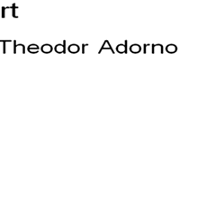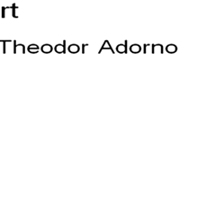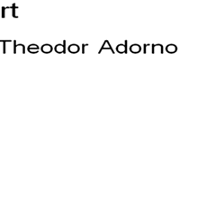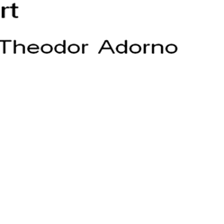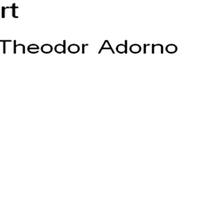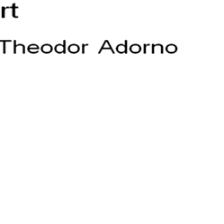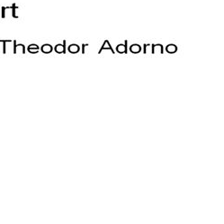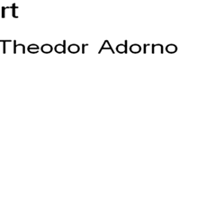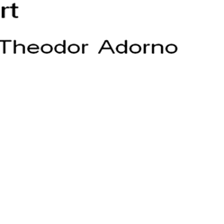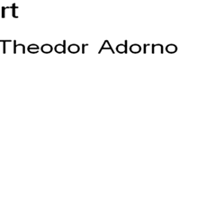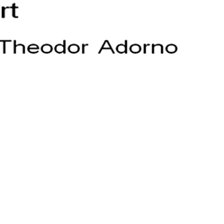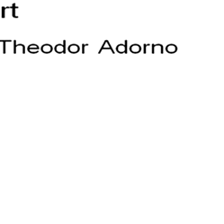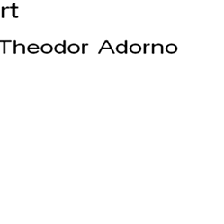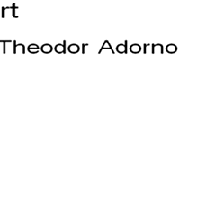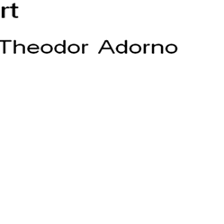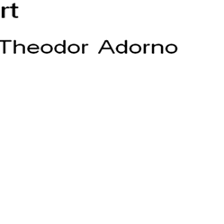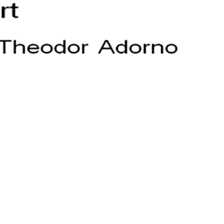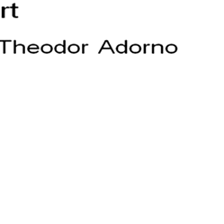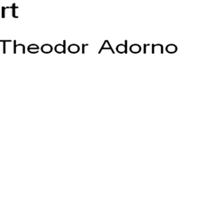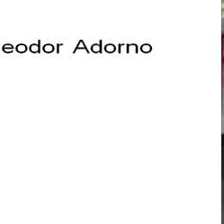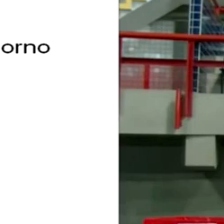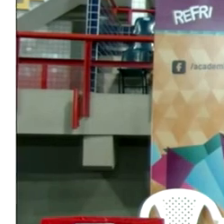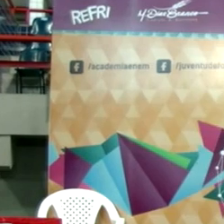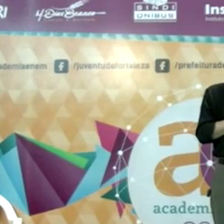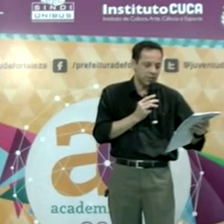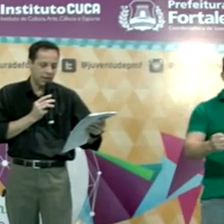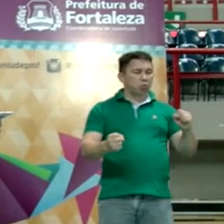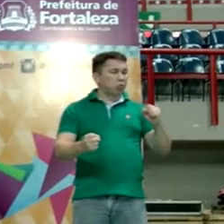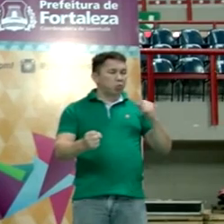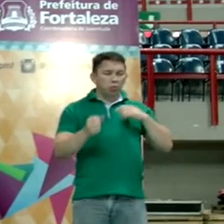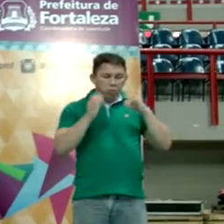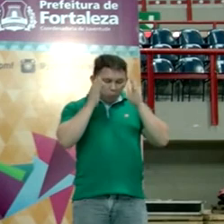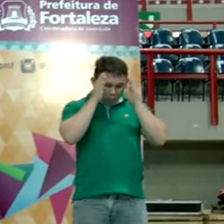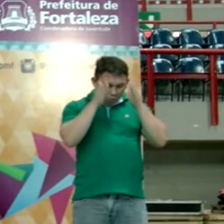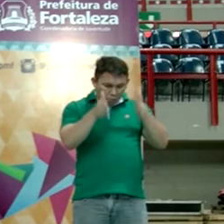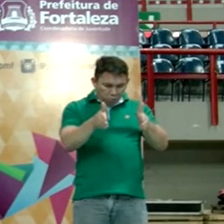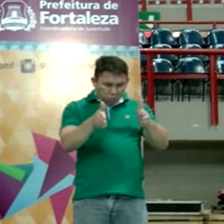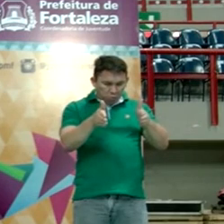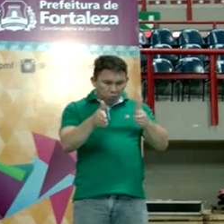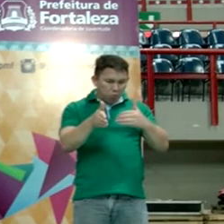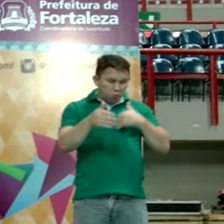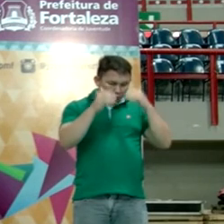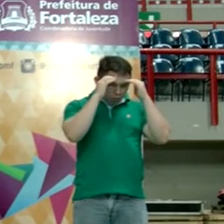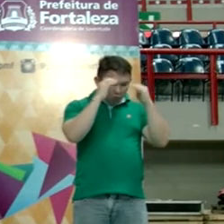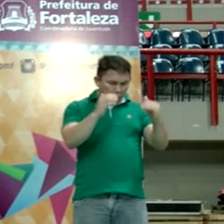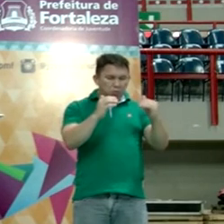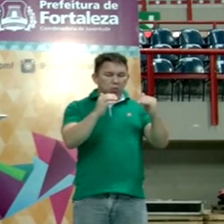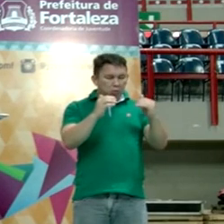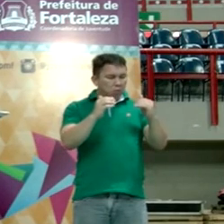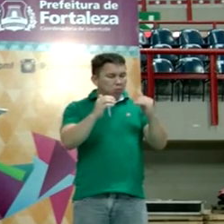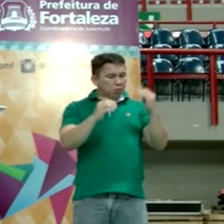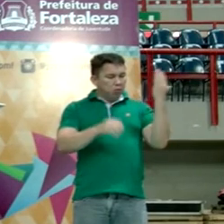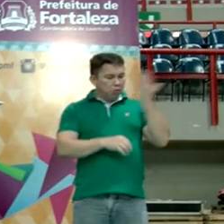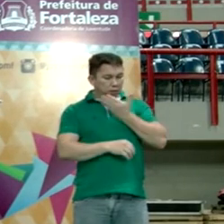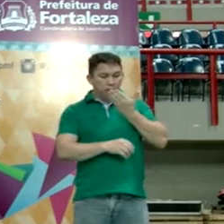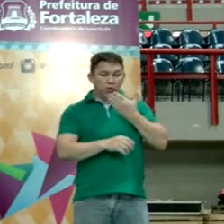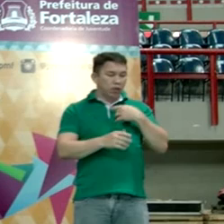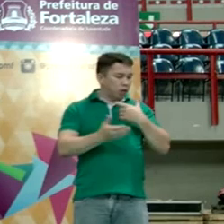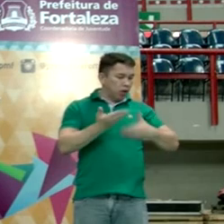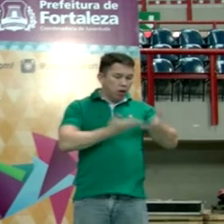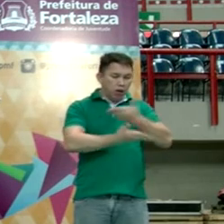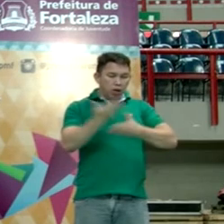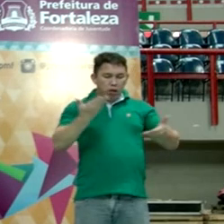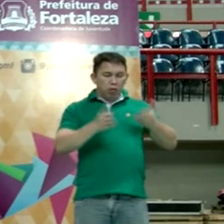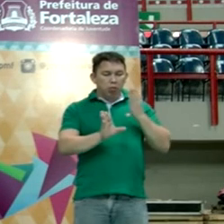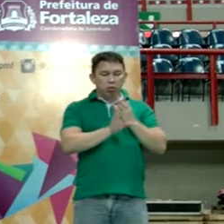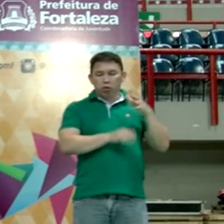A letra A impossibilidade de uma audição concentrada e de uma concentração atenta relaciona-se ao fato